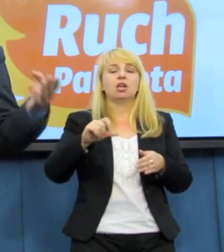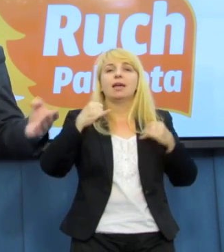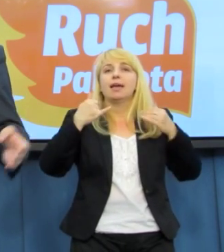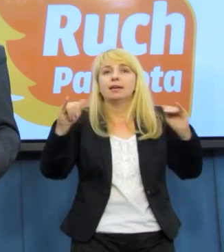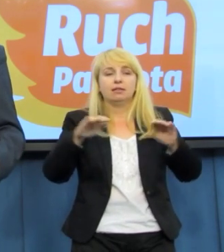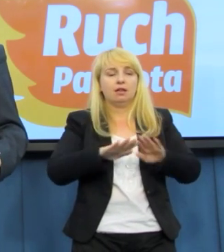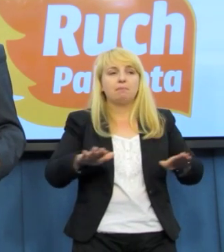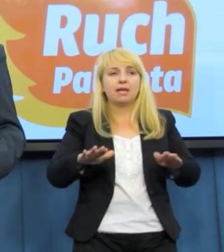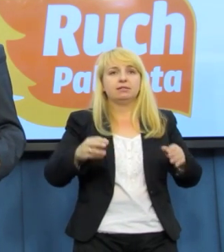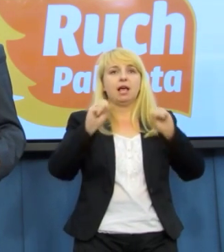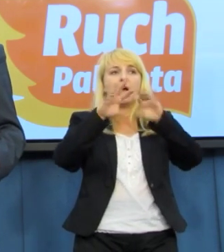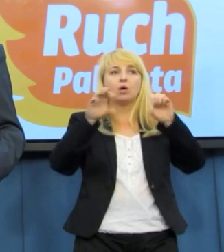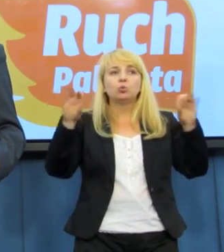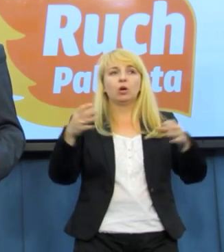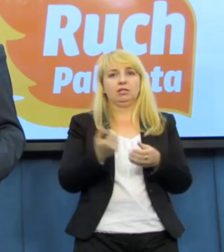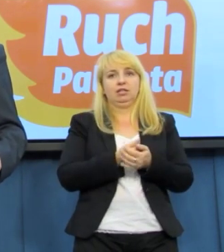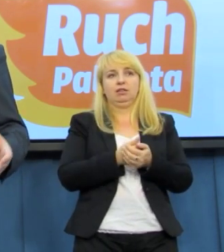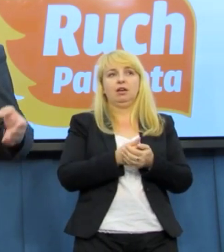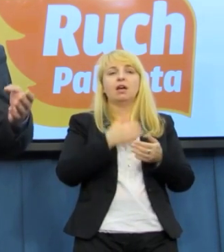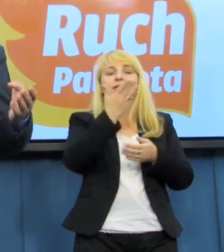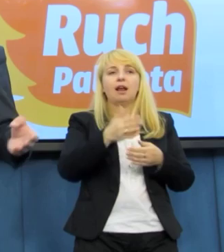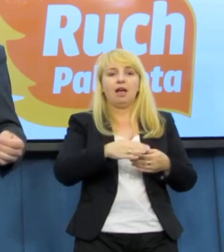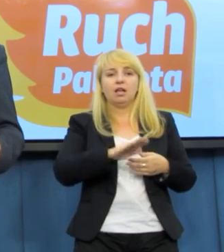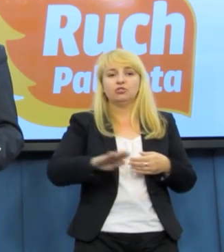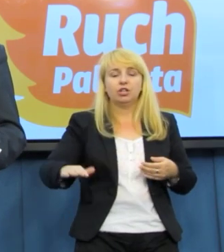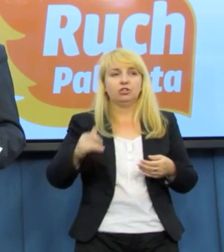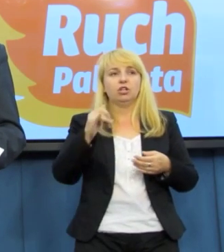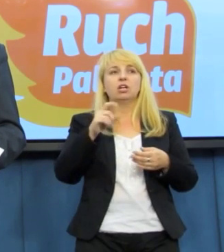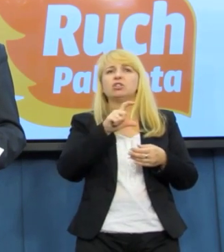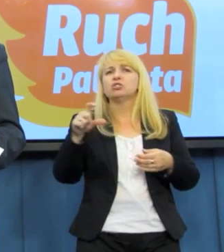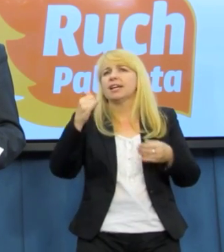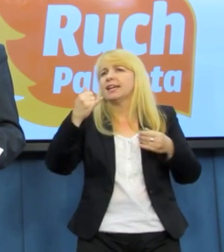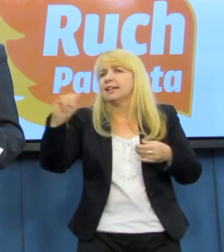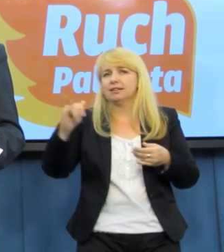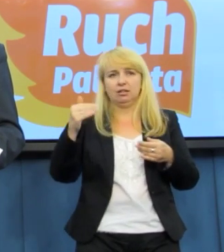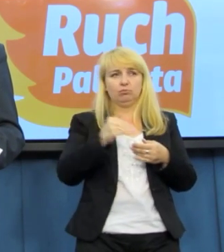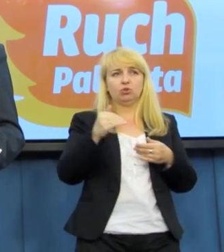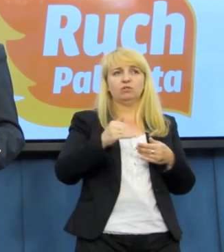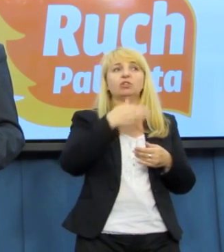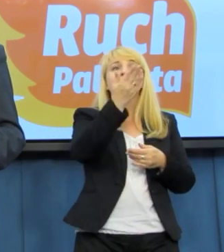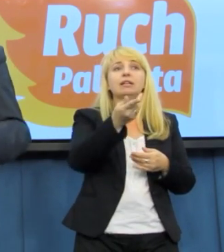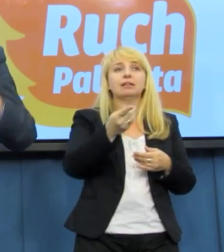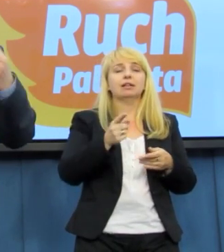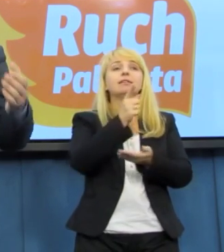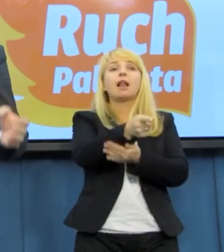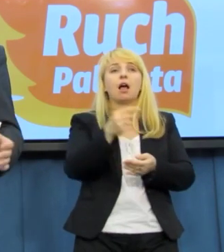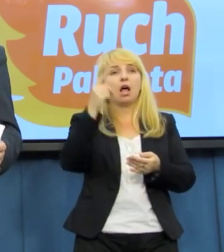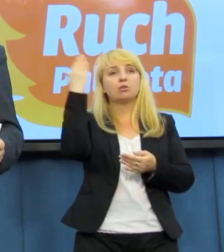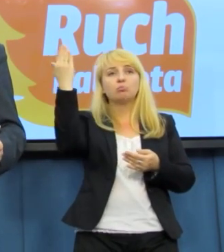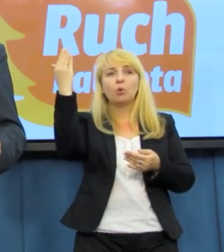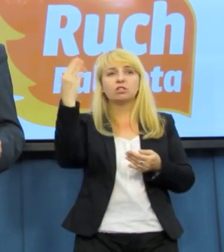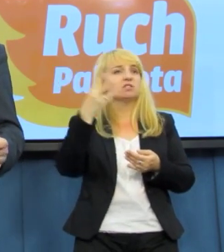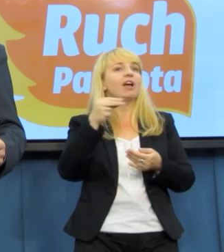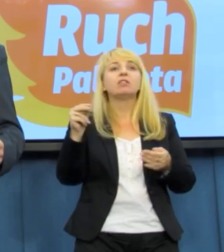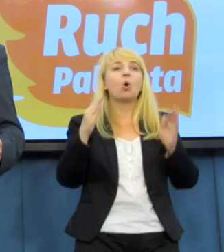edukacyjno-oświatowych czy jakichkolwiek innych, które będą służyły całej społeczności, a nie